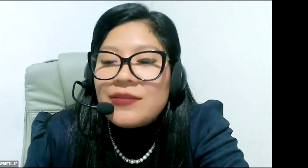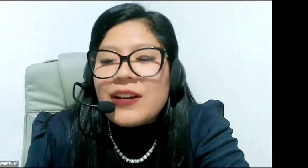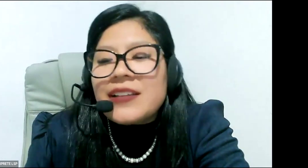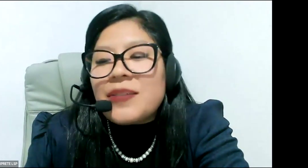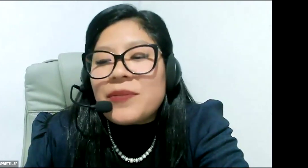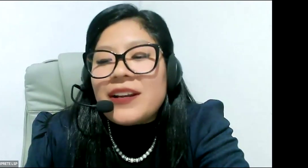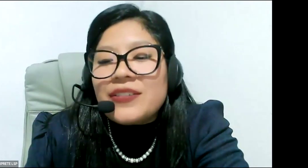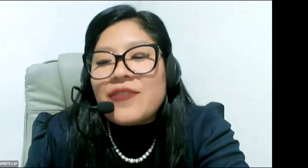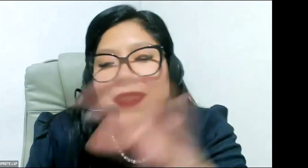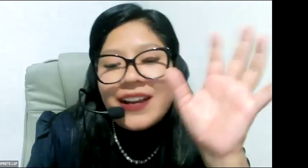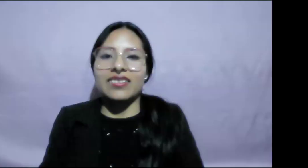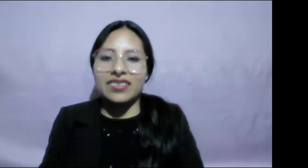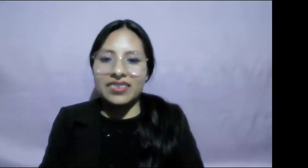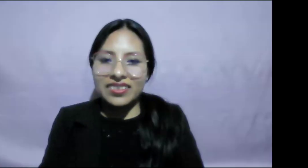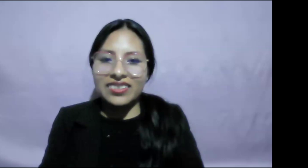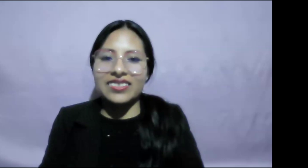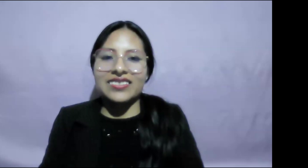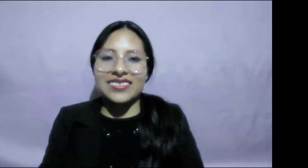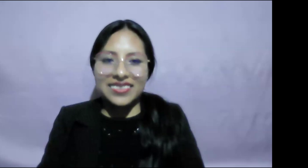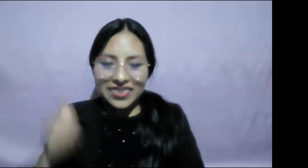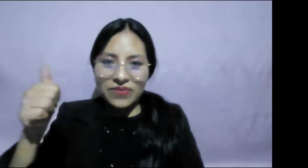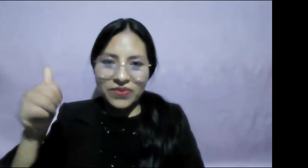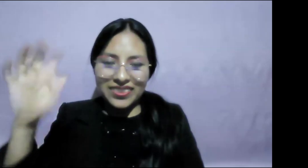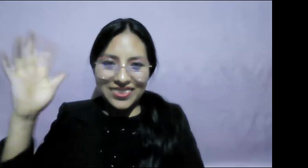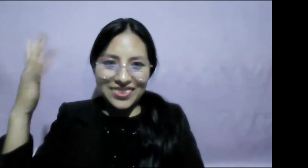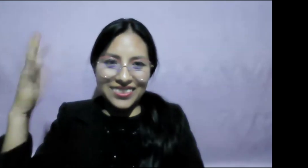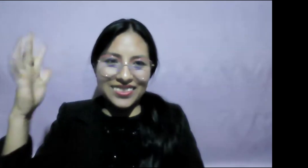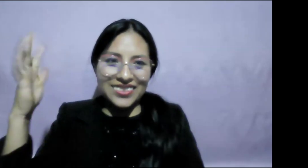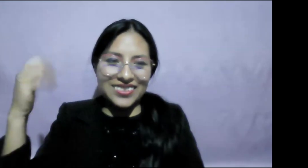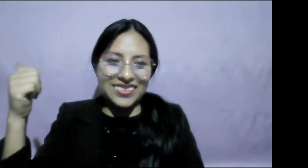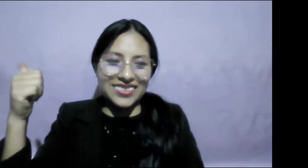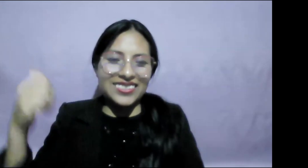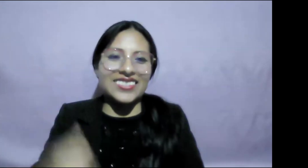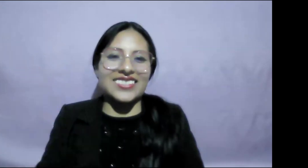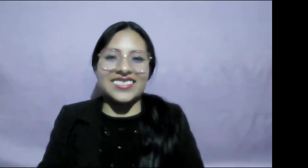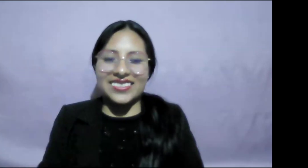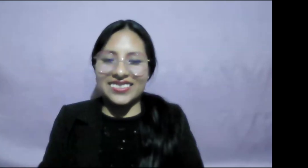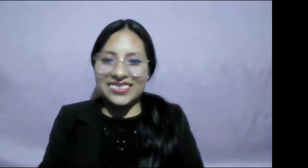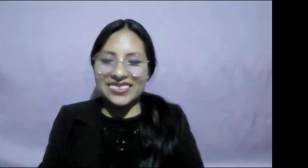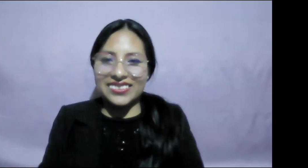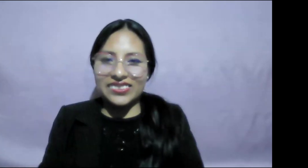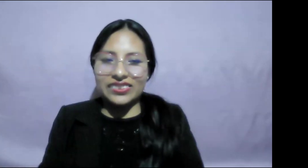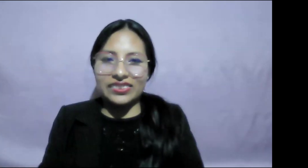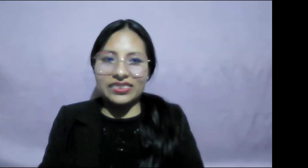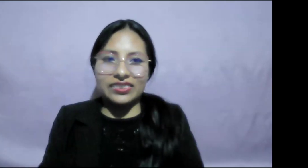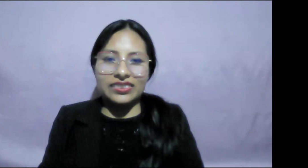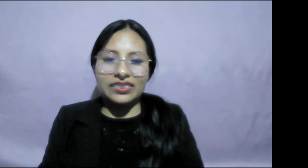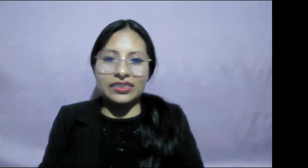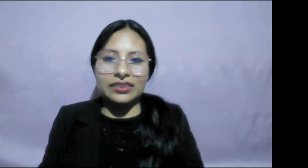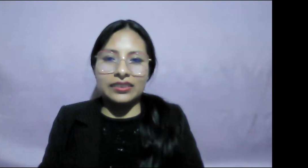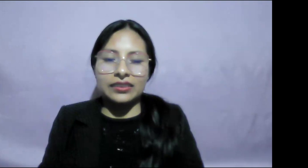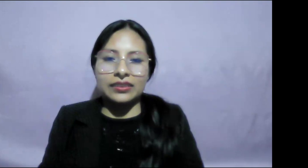guanuco Gracias por el esfuerzo Gracias pronta mejoría